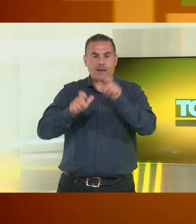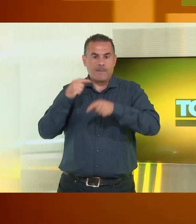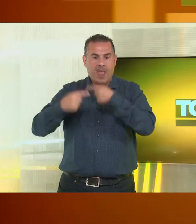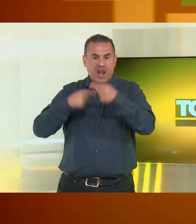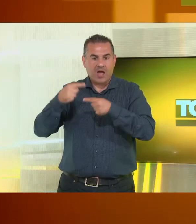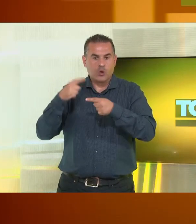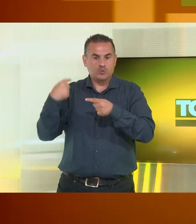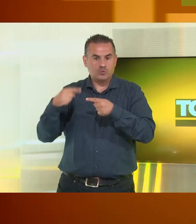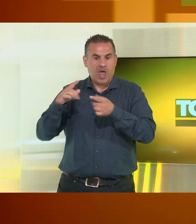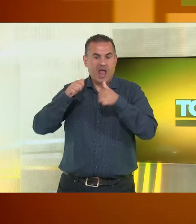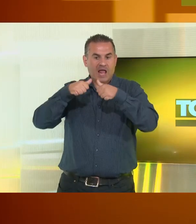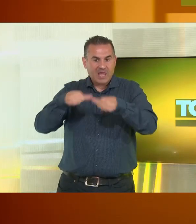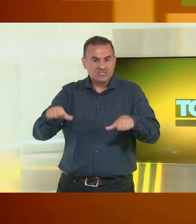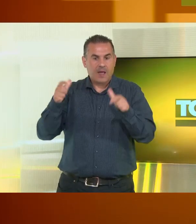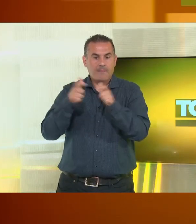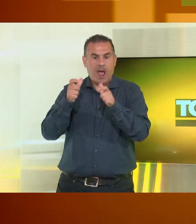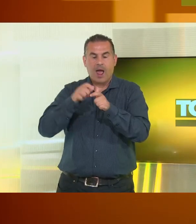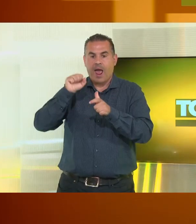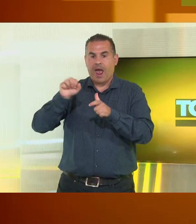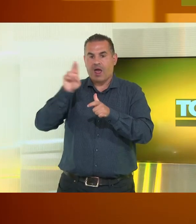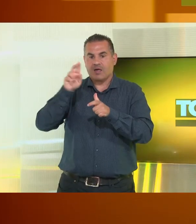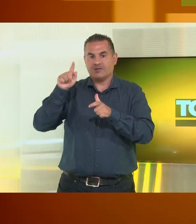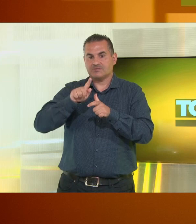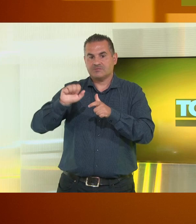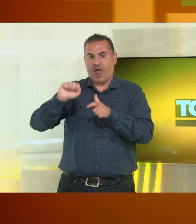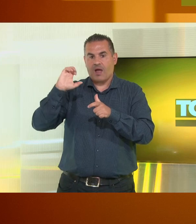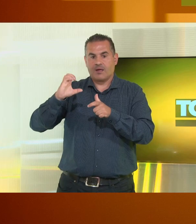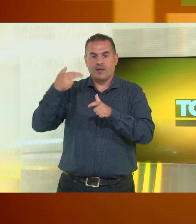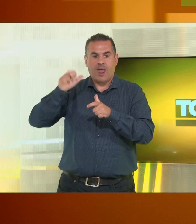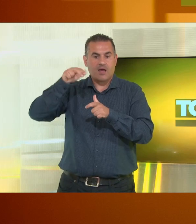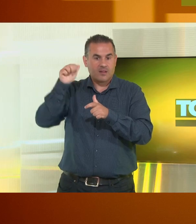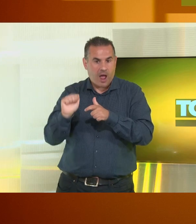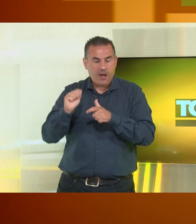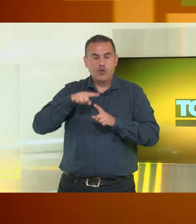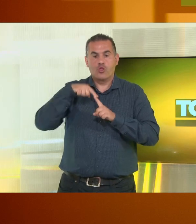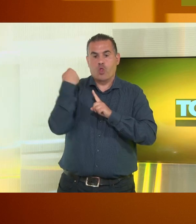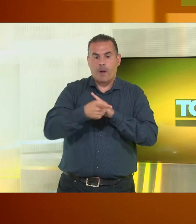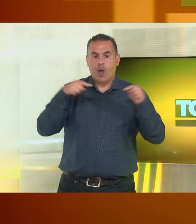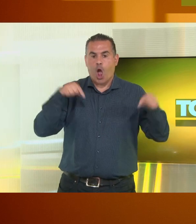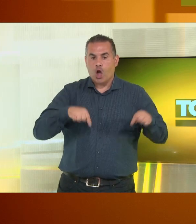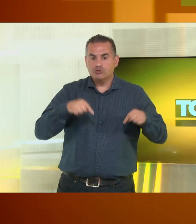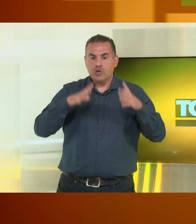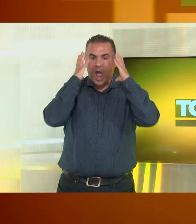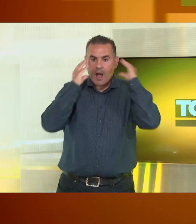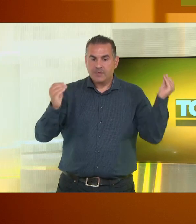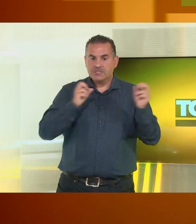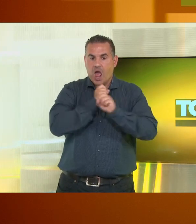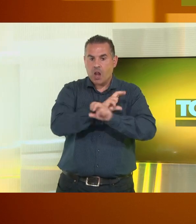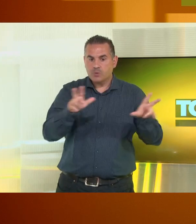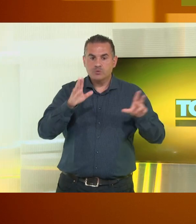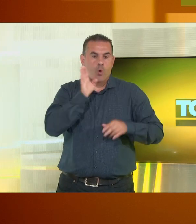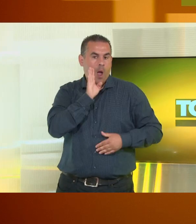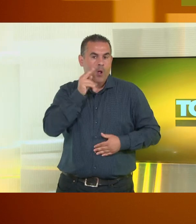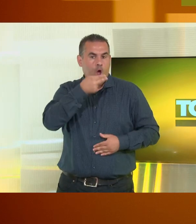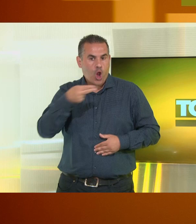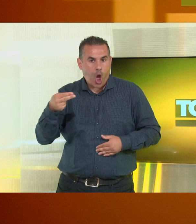hanno diffuso il nome. Si tratta di Umberto Sini, classe 1962, originario di Bottida, in provincia di Sassari. L'uomo aveva interrotto i